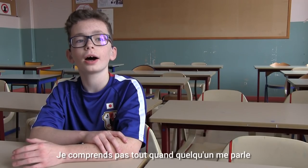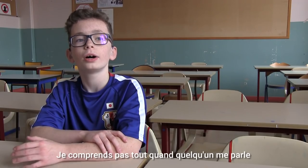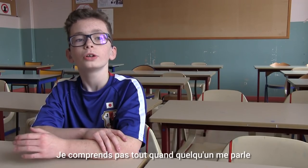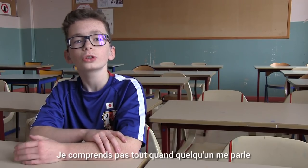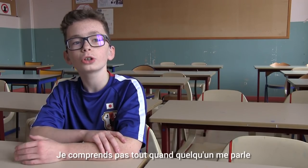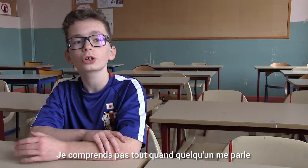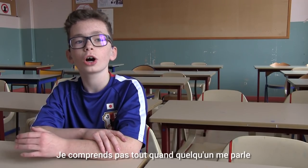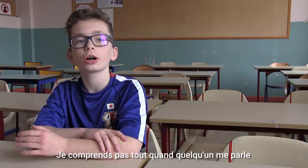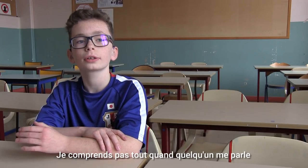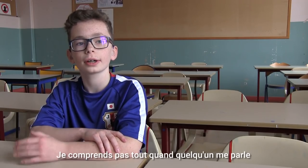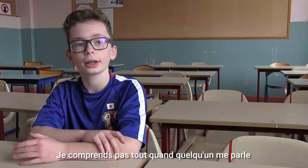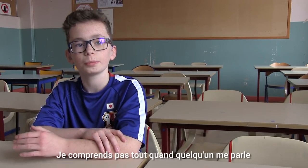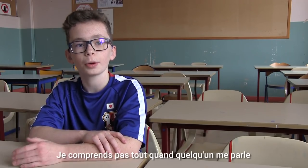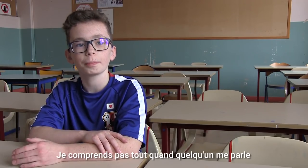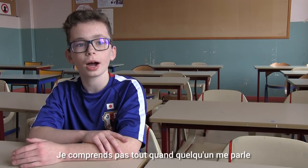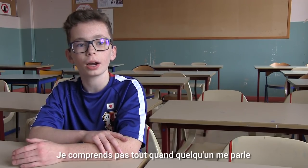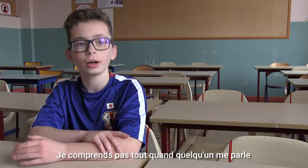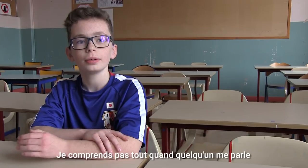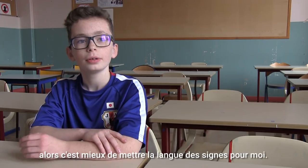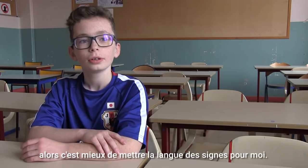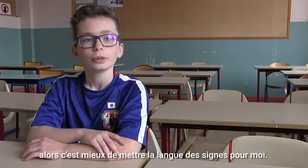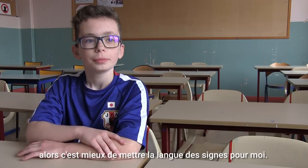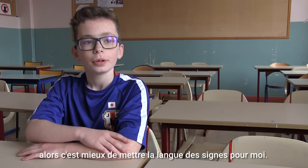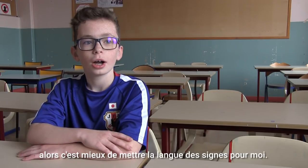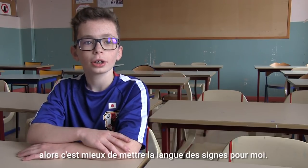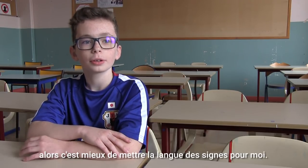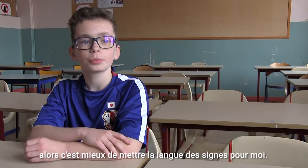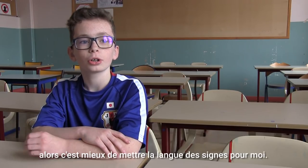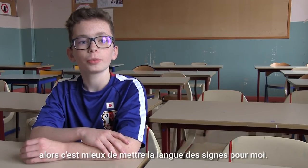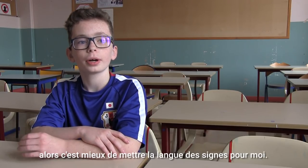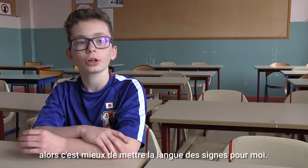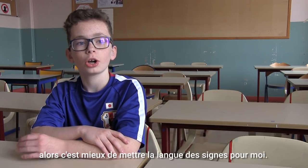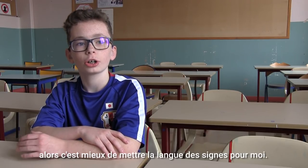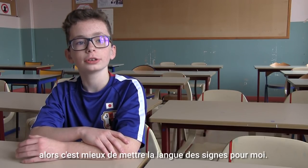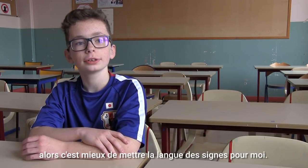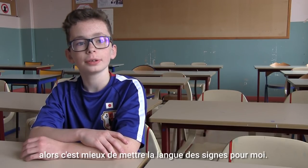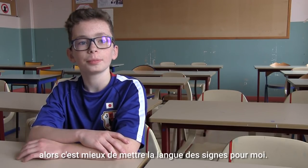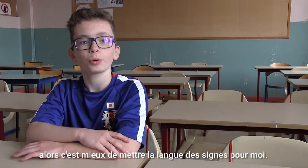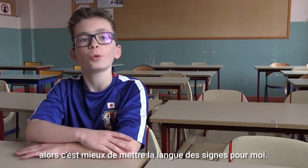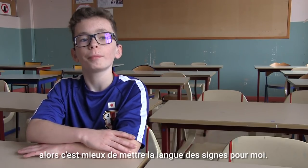tout quand quelqu'un me parle. Alors, c'est mieux que moi, c'est la langue des signes pour moi.